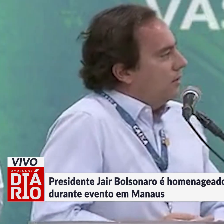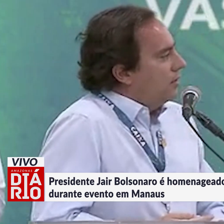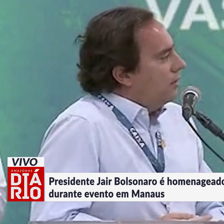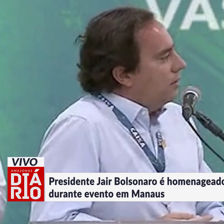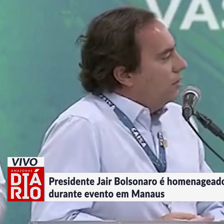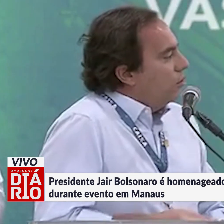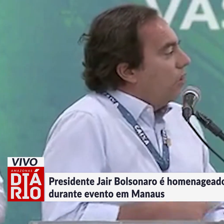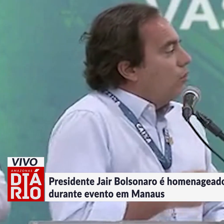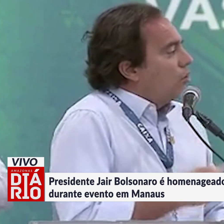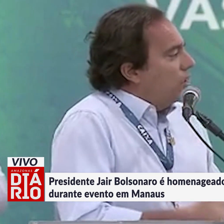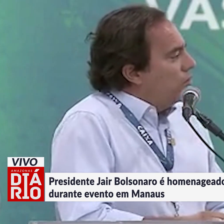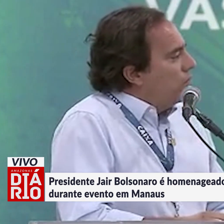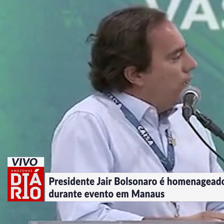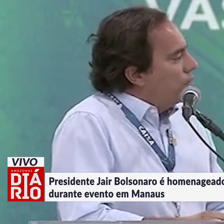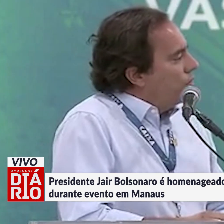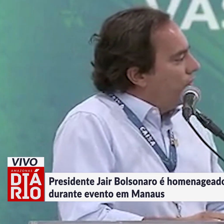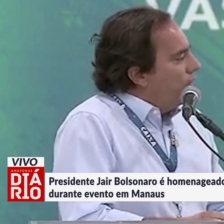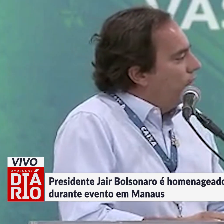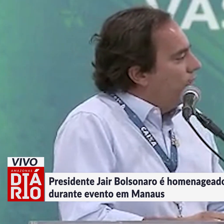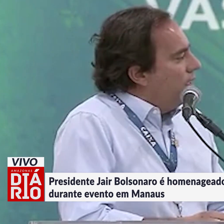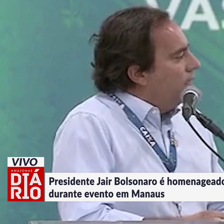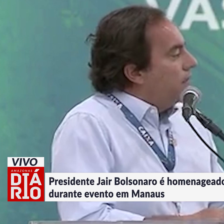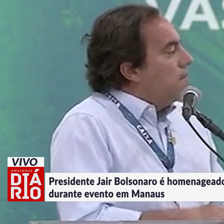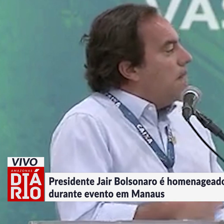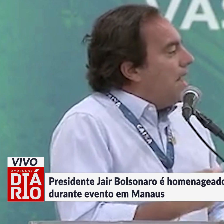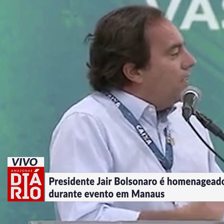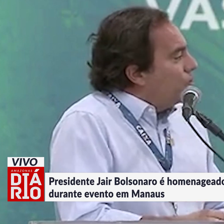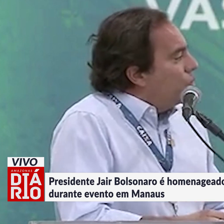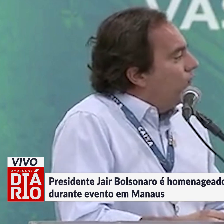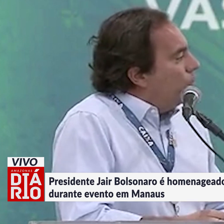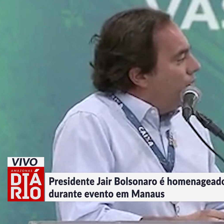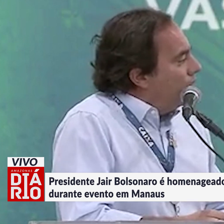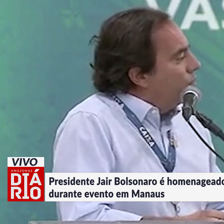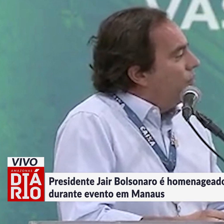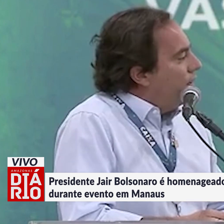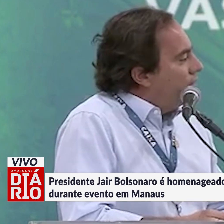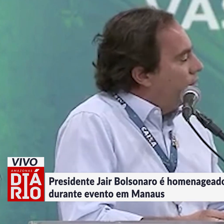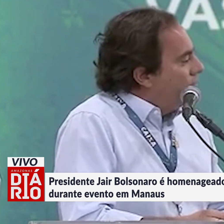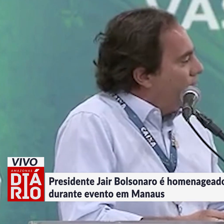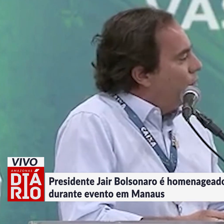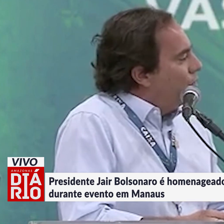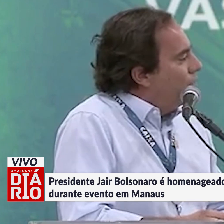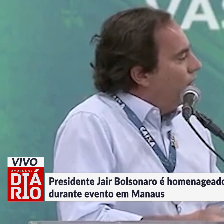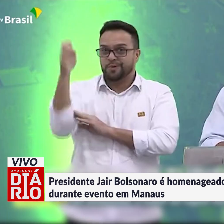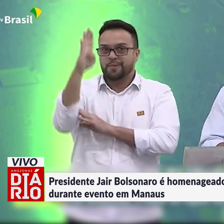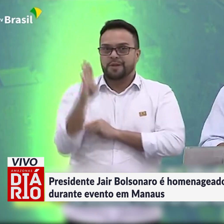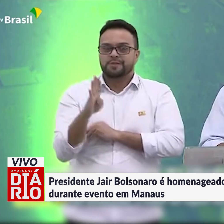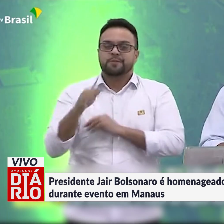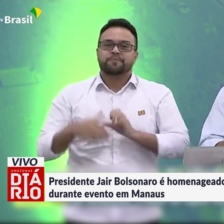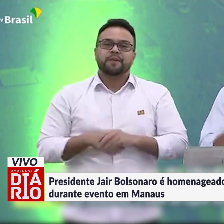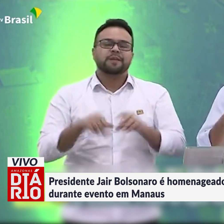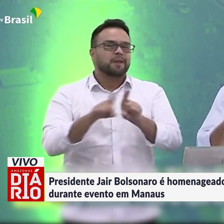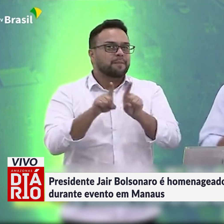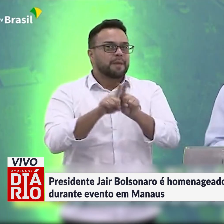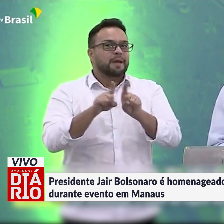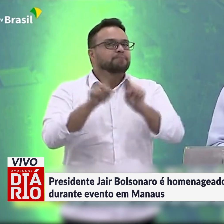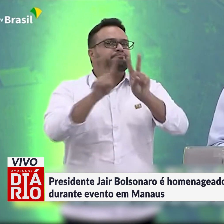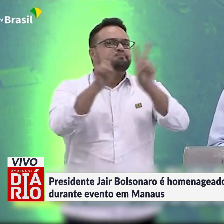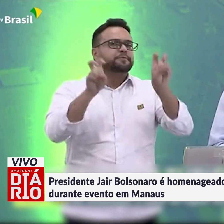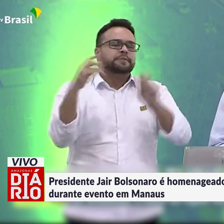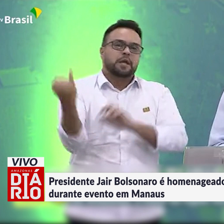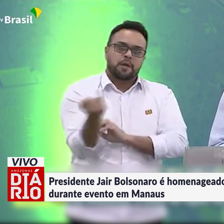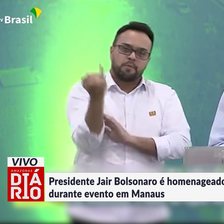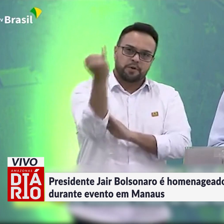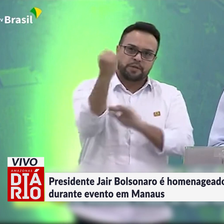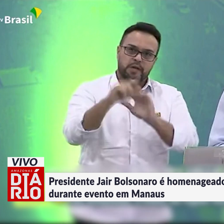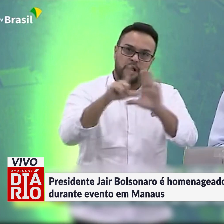Caixa Econômica Federal, Pedro Guimarães, anunciou a abertura de novas agências da Caixa Econômica no interior do estado, como